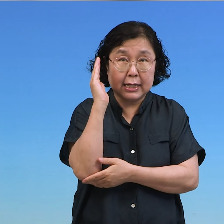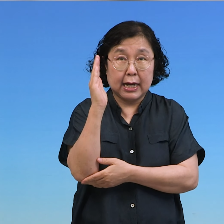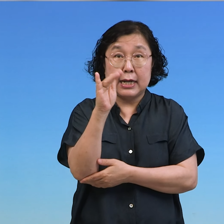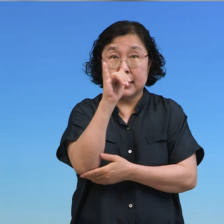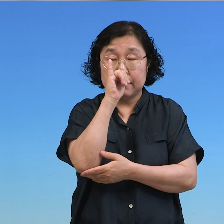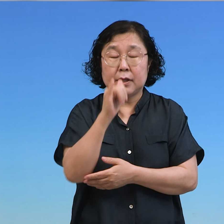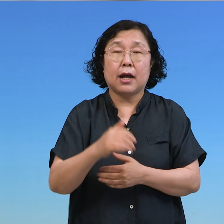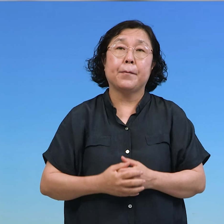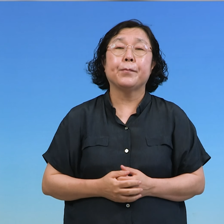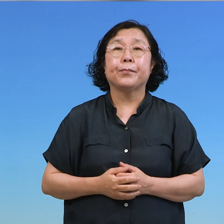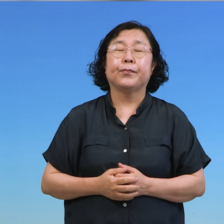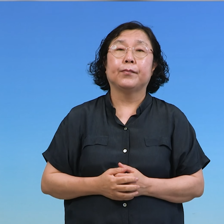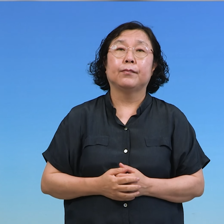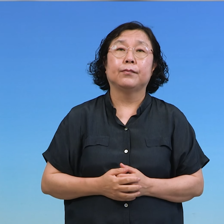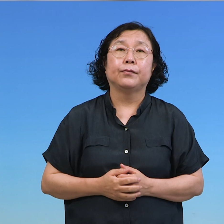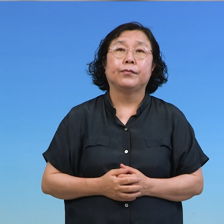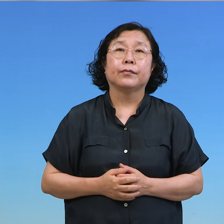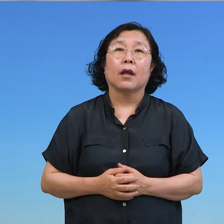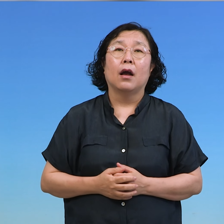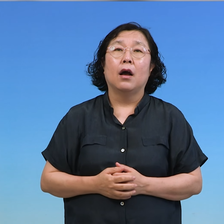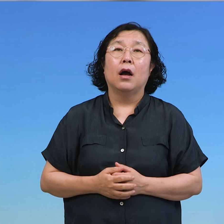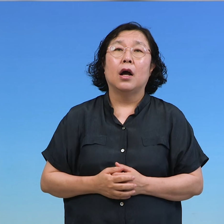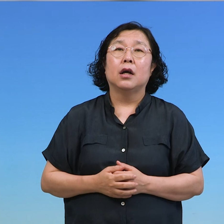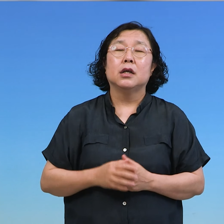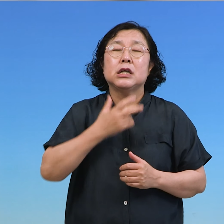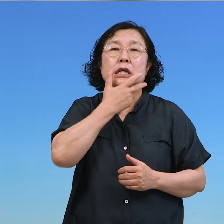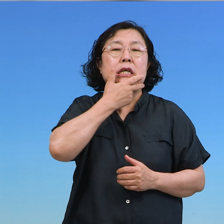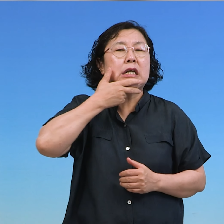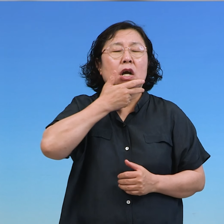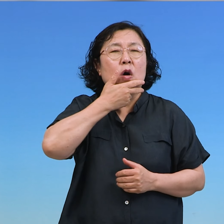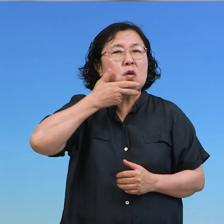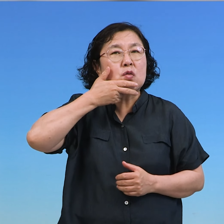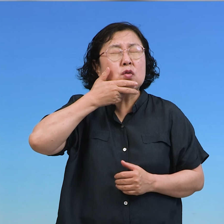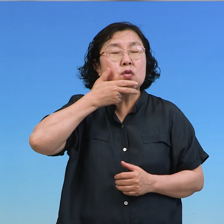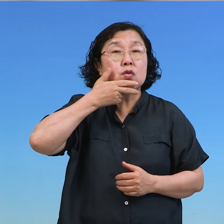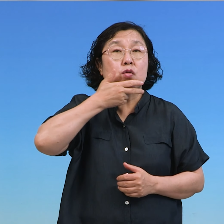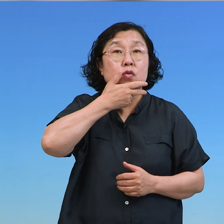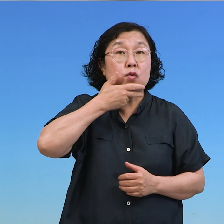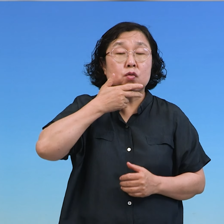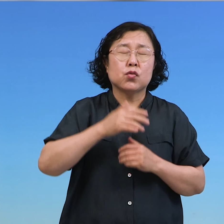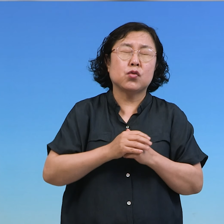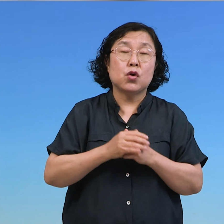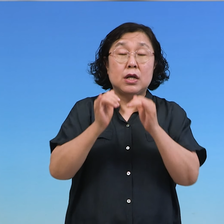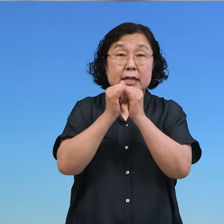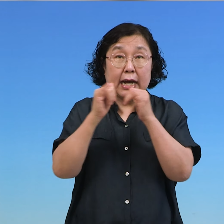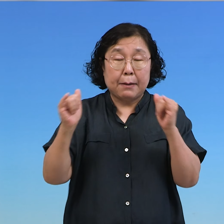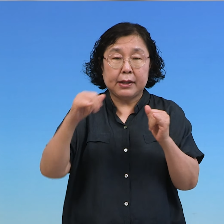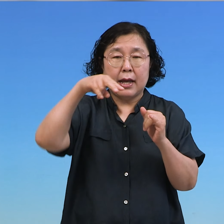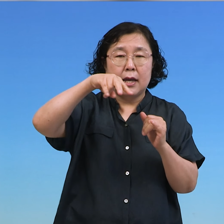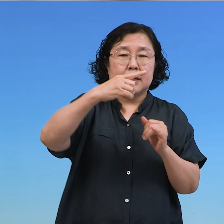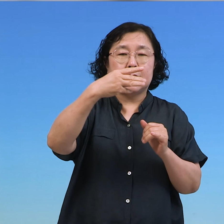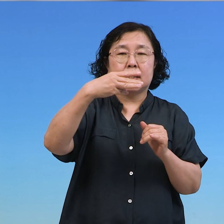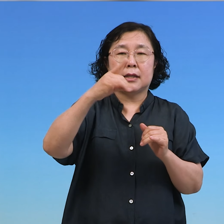한 가지 이야기를 더 제가 들었는데 영국 출신의 성교사입니다 스텔리 존스